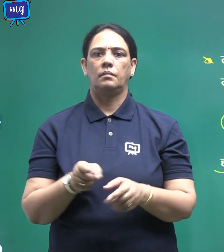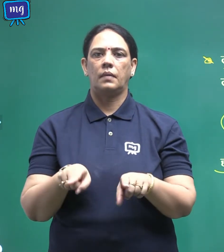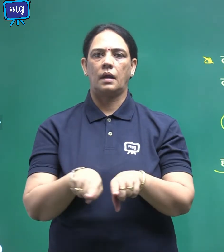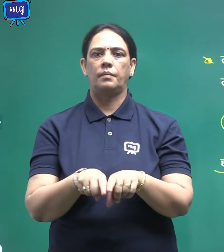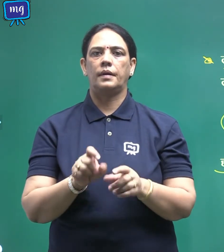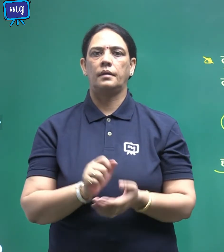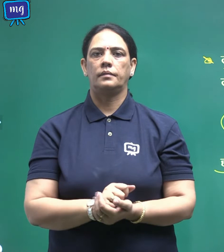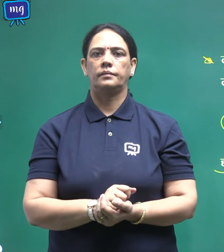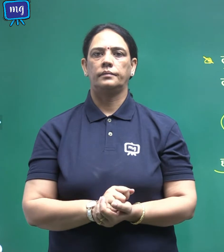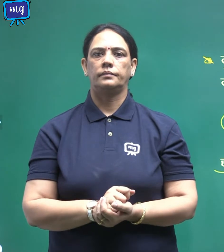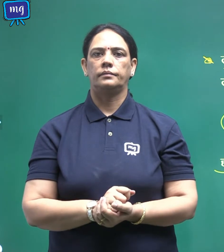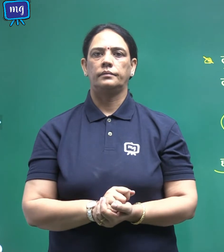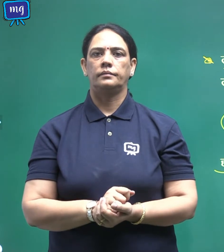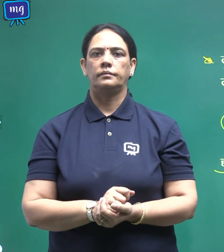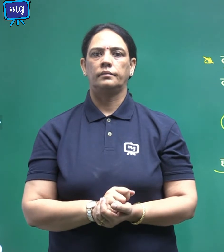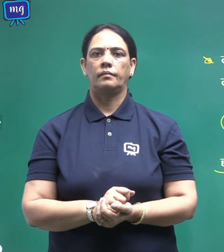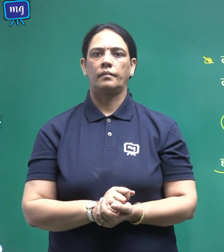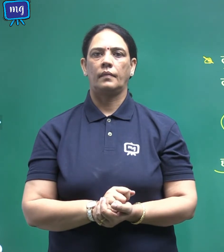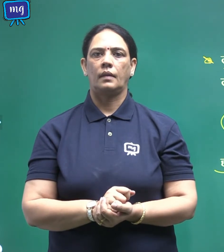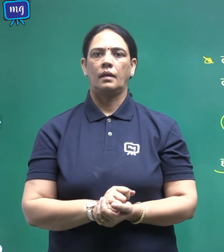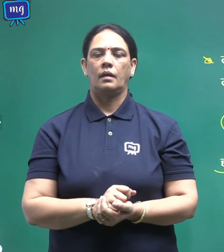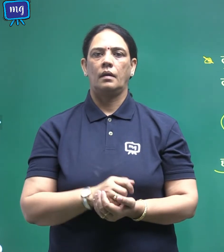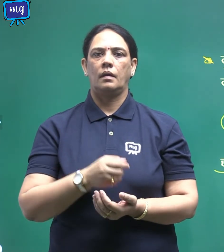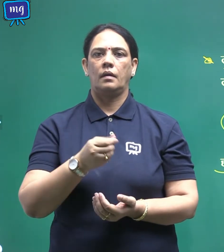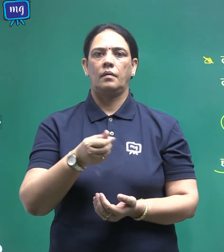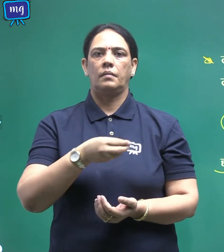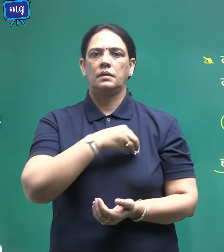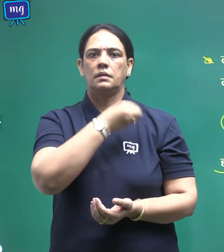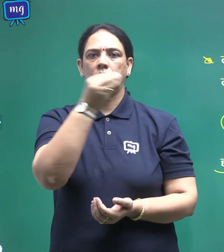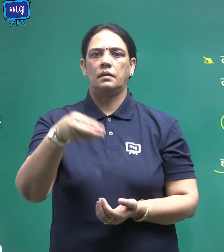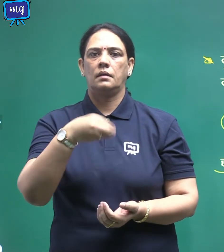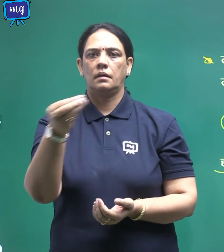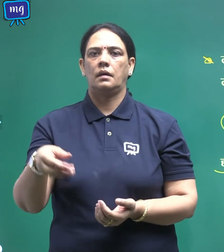बराबर हानि बटे